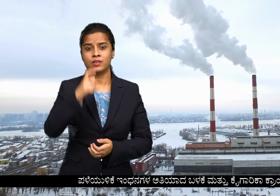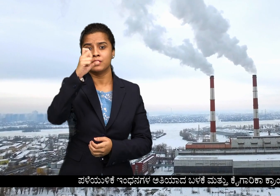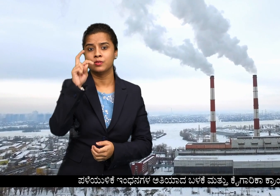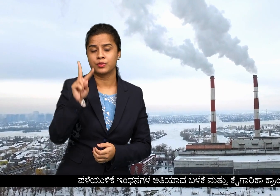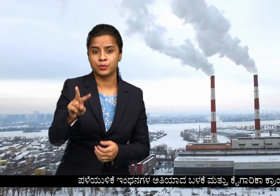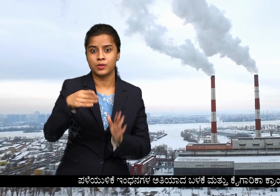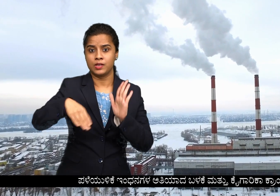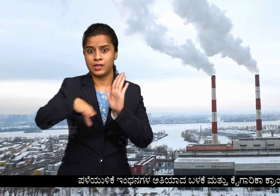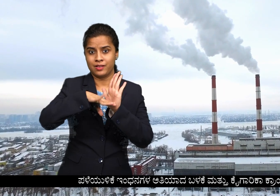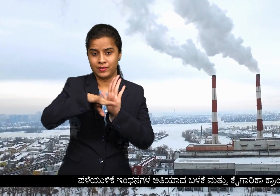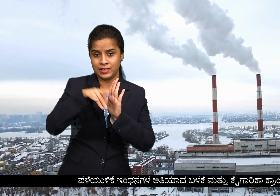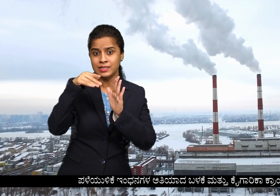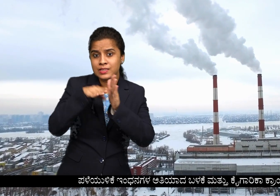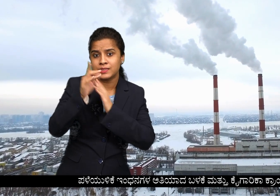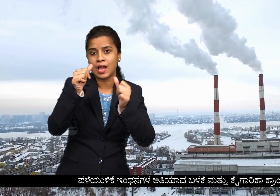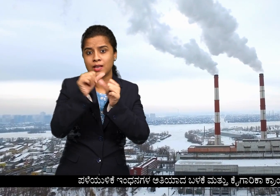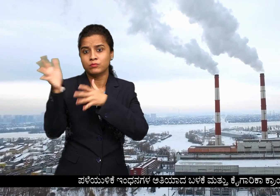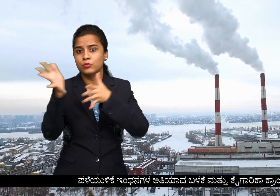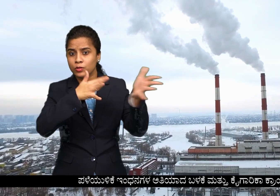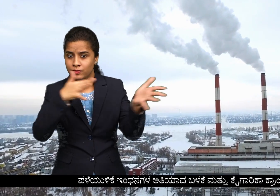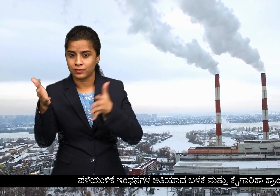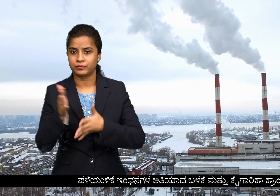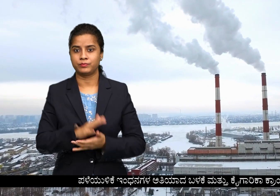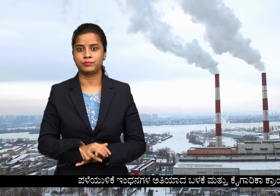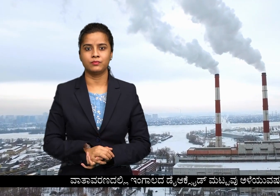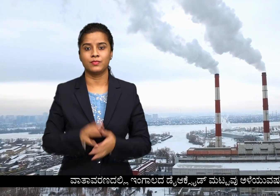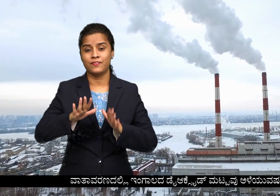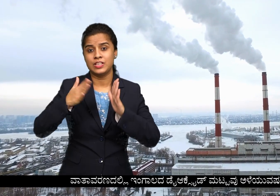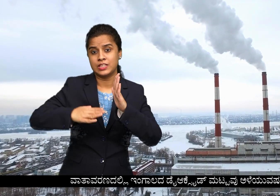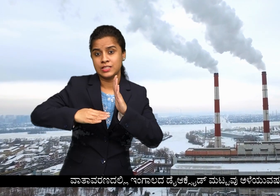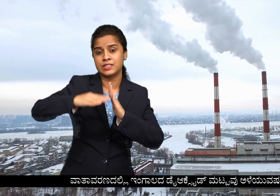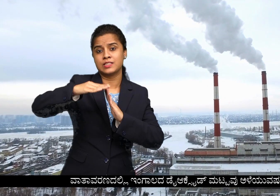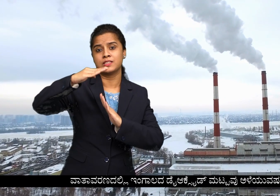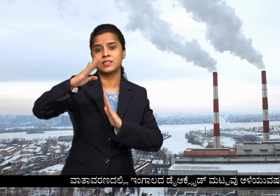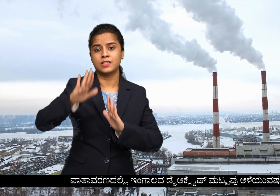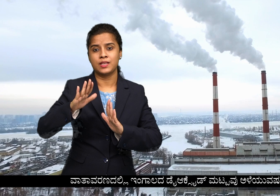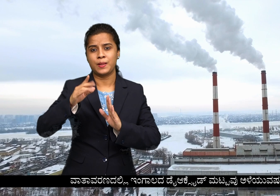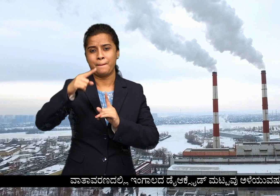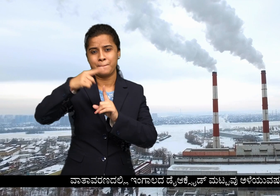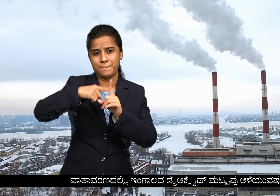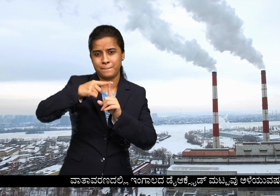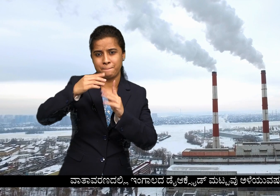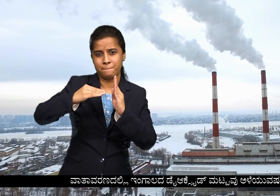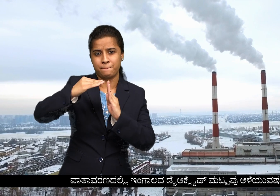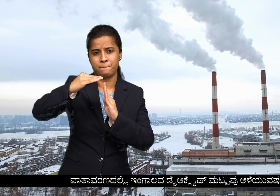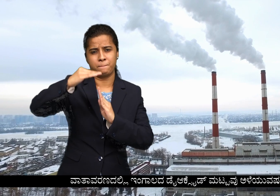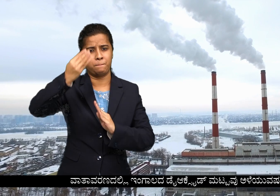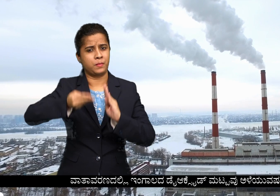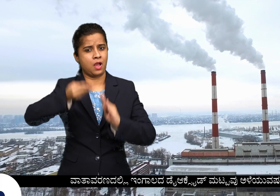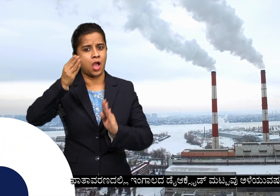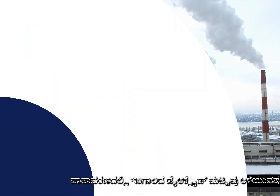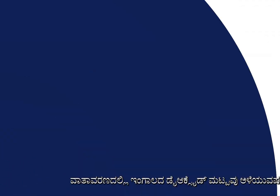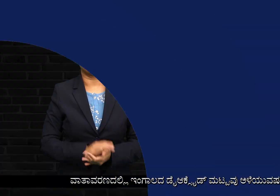ಪಳೆಯುಳಿಕೆ ಇಂಧನಗಳ ಅತಿಯಾದ ಬಳಕೆ ಮತ್ತು ಕೈಗಾರಿಕಾ ಕ್ರಾಂತಿಯಿಂದ ವಾತಾವರಣದಲ್ಲಿ ಇಂಗಾಲದ ಡೈಆಕ್ಸೈಡ್ ಮಟ್ಟವು